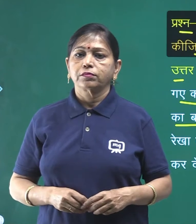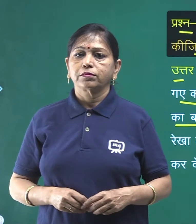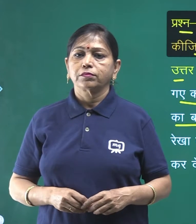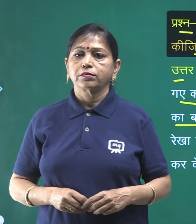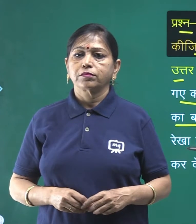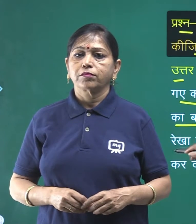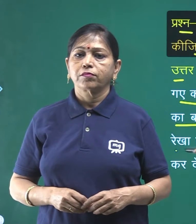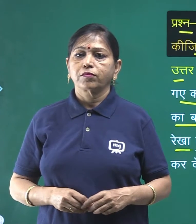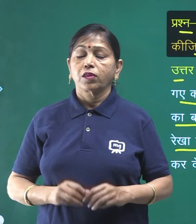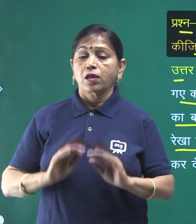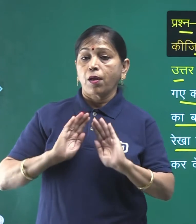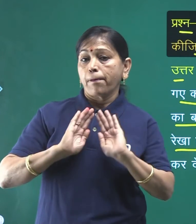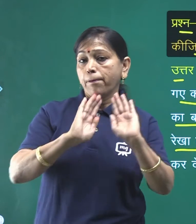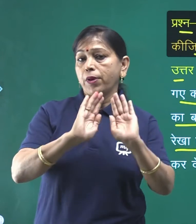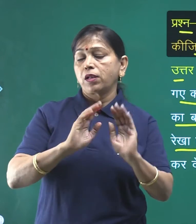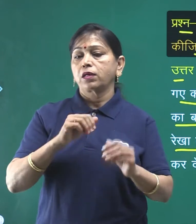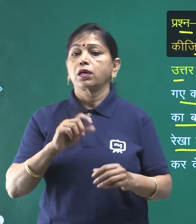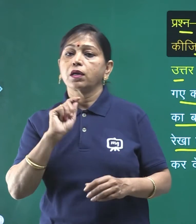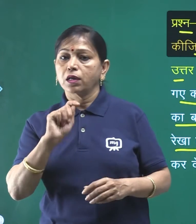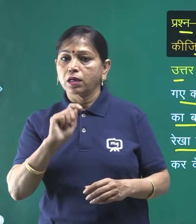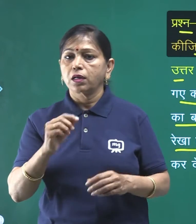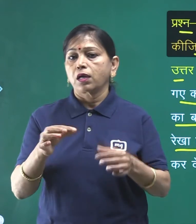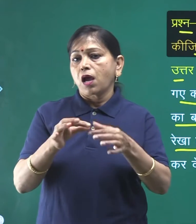बल की क्रिया रेखा की